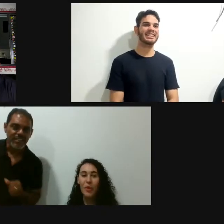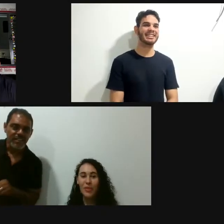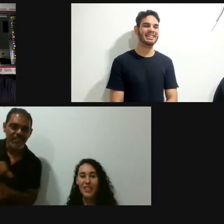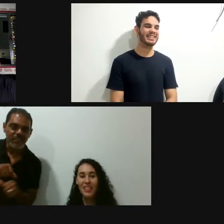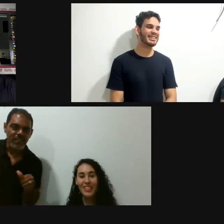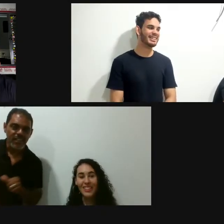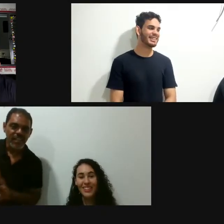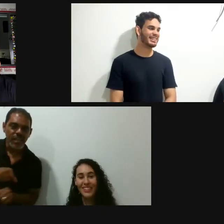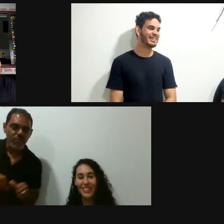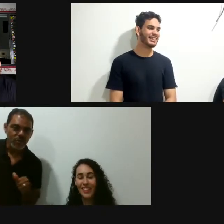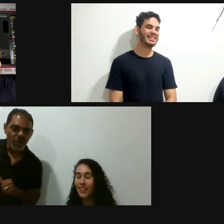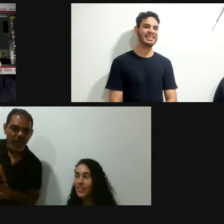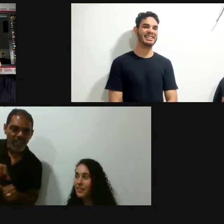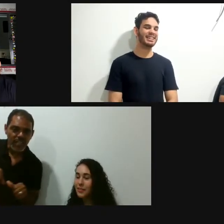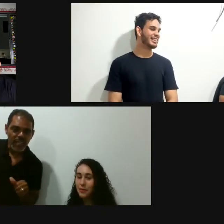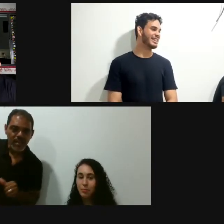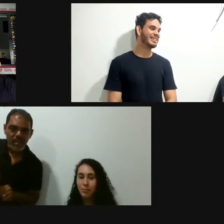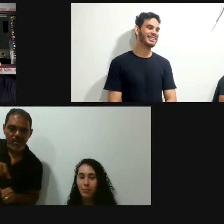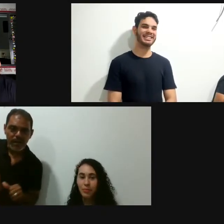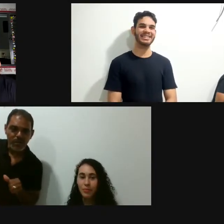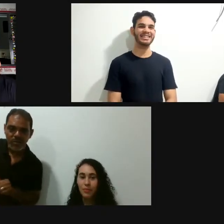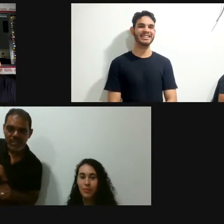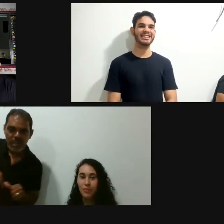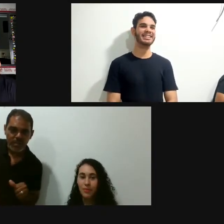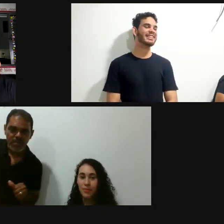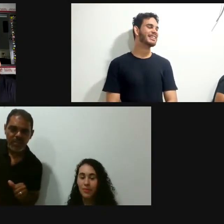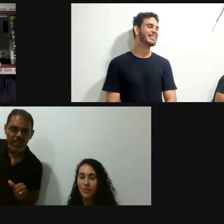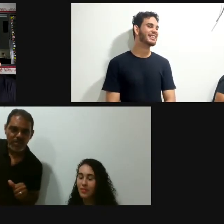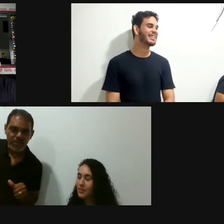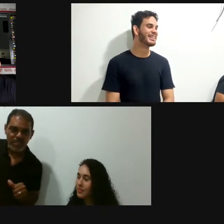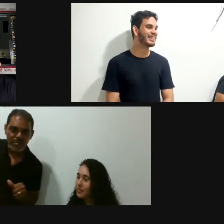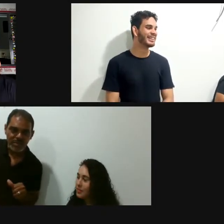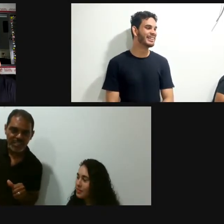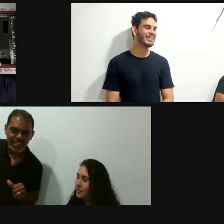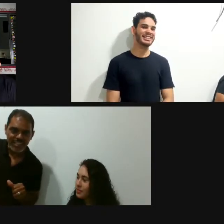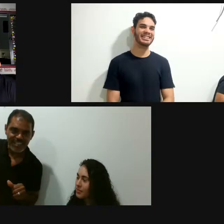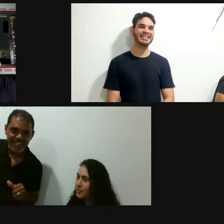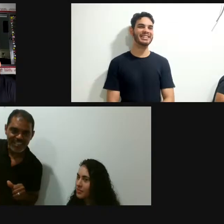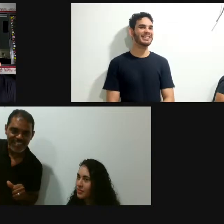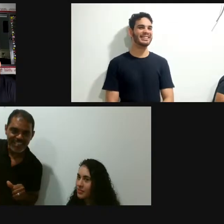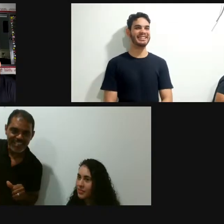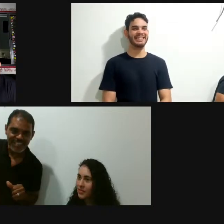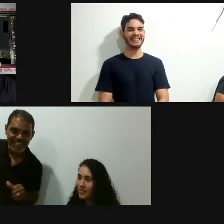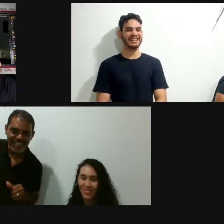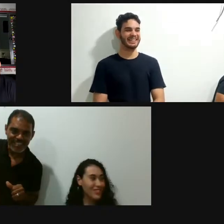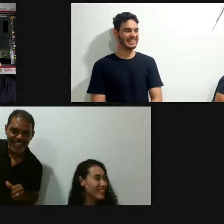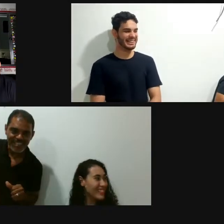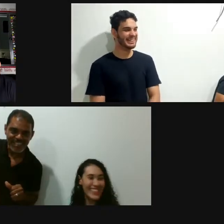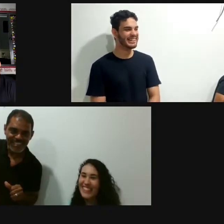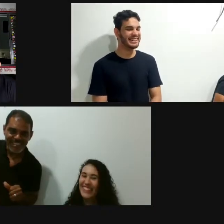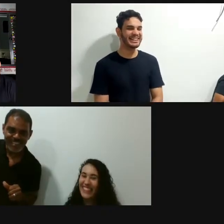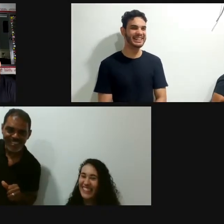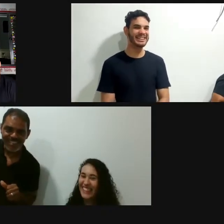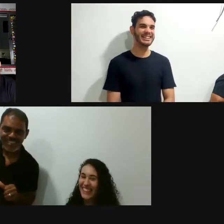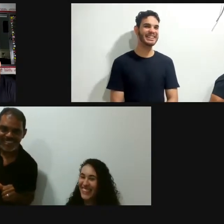Dá para ouvir. Eu vou trocar aqui para outro intérprete e falar com você. Pode ser?